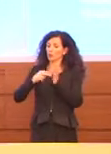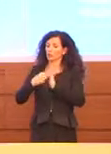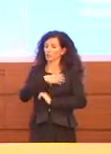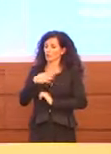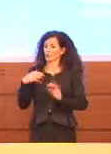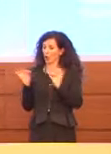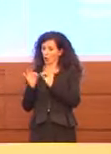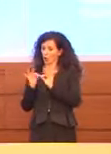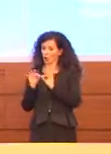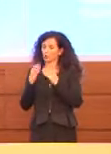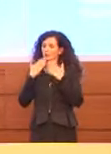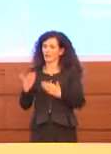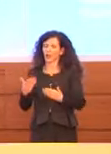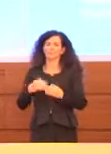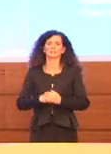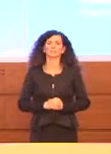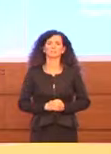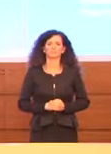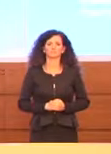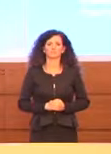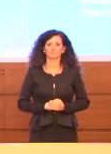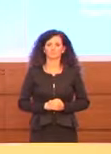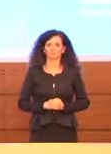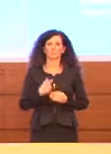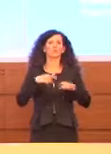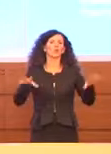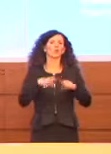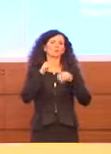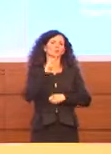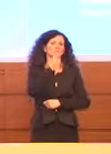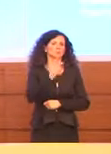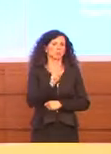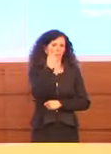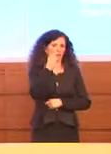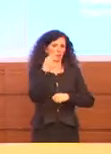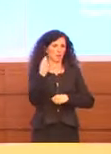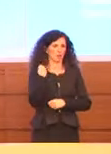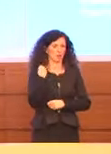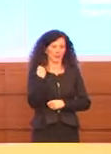si apparto dalla prima che mi sembra anche più più semplice